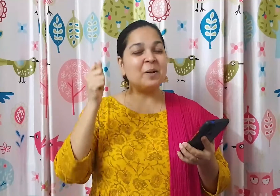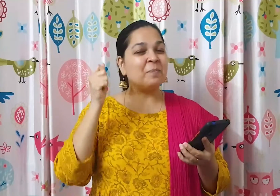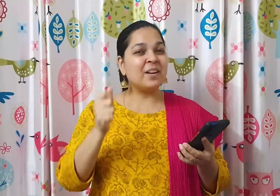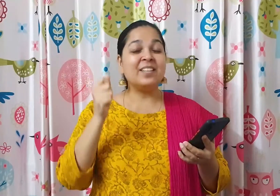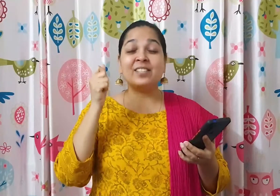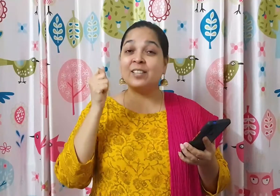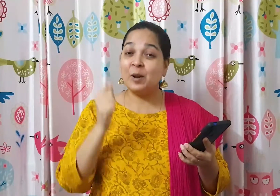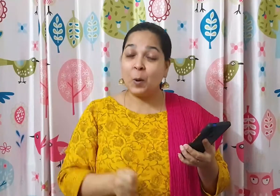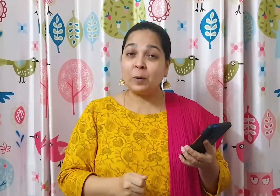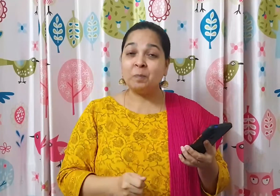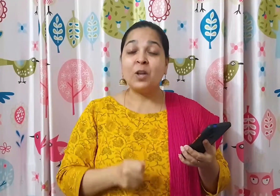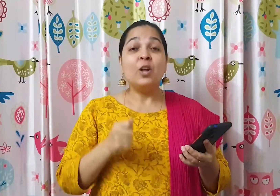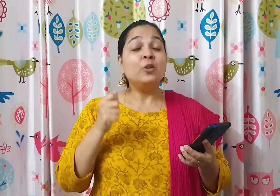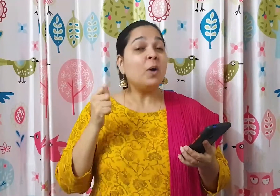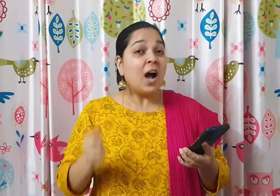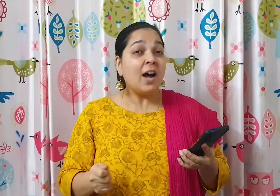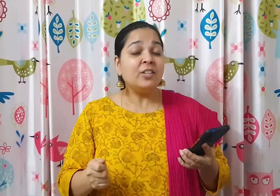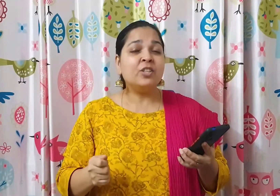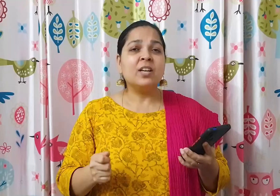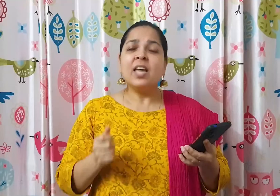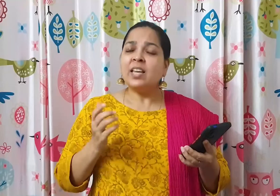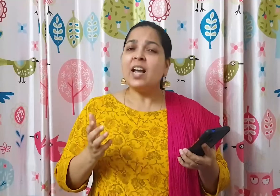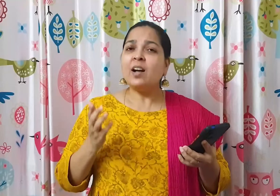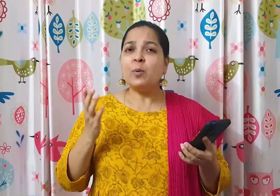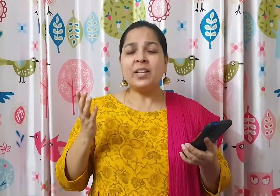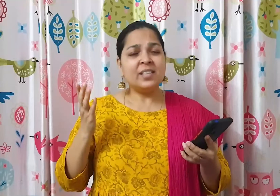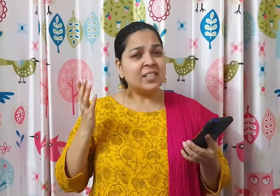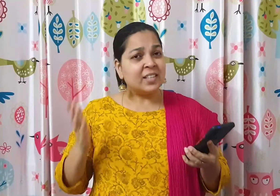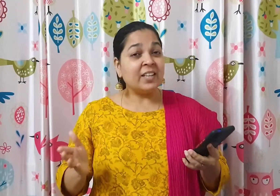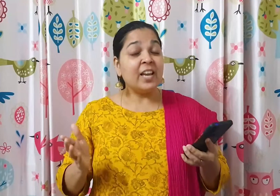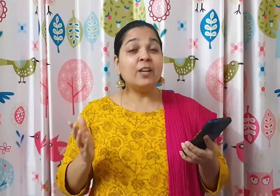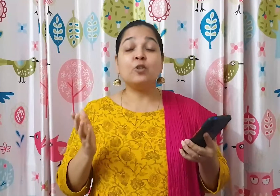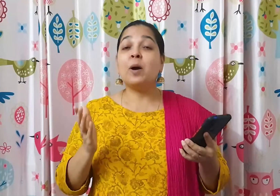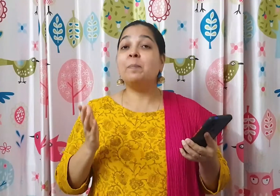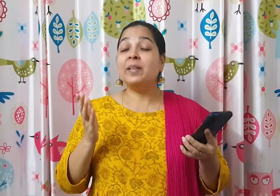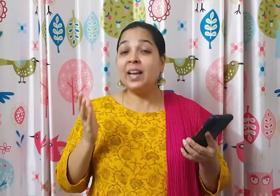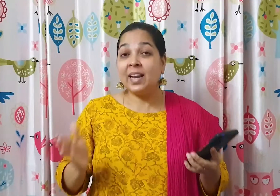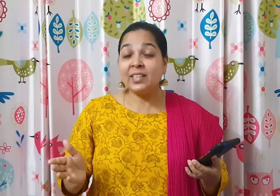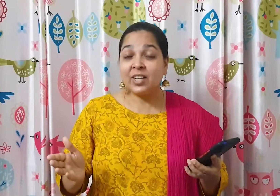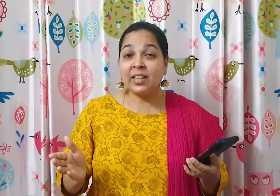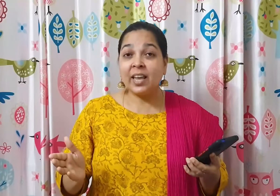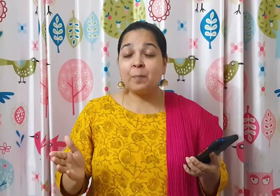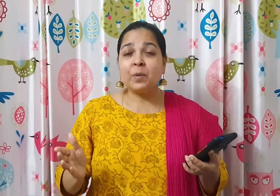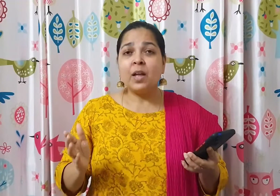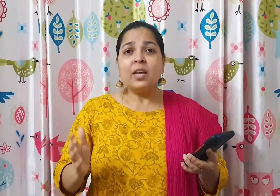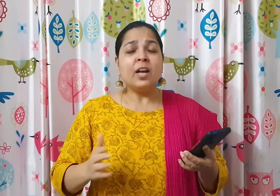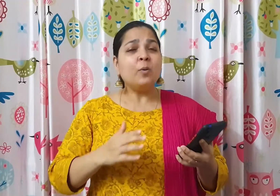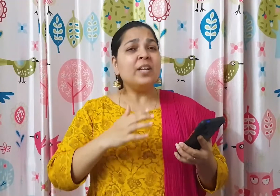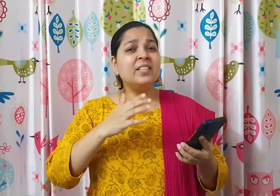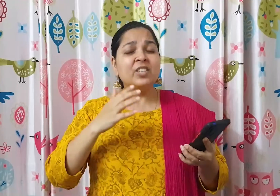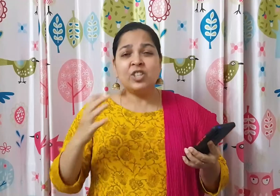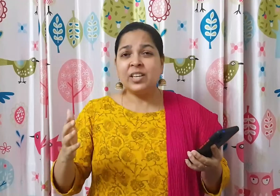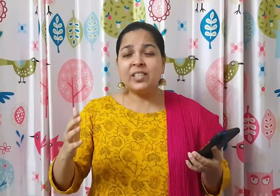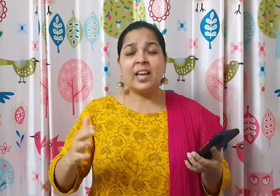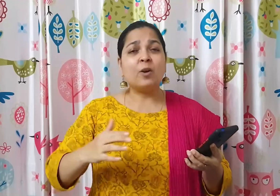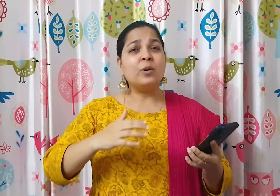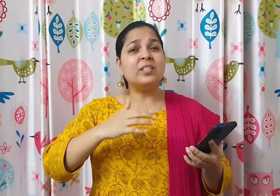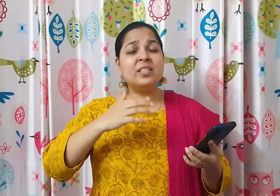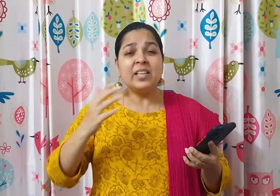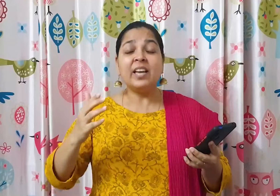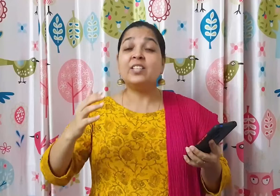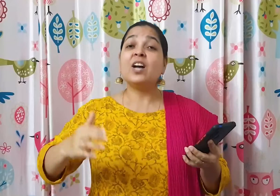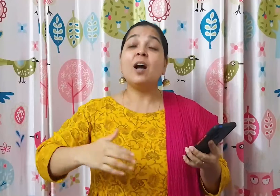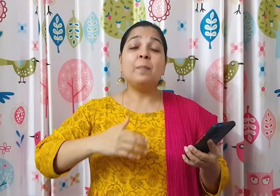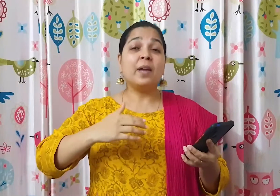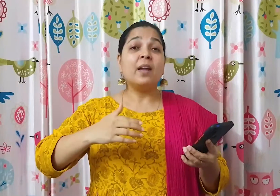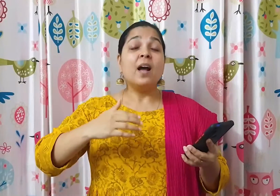আপুনি আপোনাৰ বিশ্বৰ বা আপোনাৰ জীৱনৰ পুনৰ সৃষ্টি কৰিব পাৰিব। হালেলুয়া! প্ৰেইজ দ্য লৰ্ড!